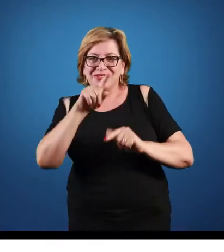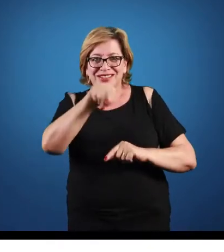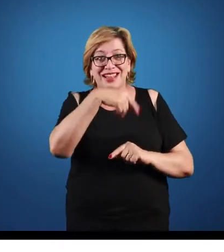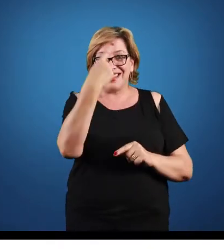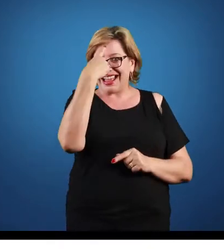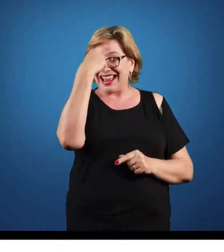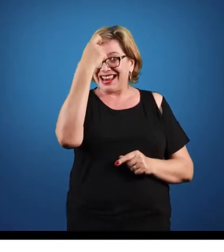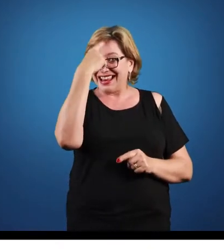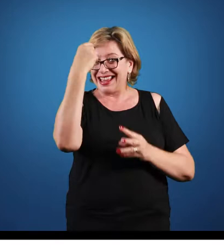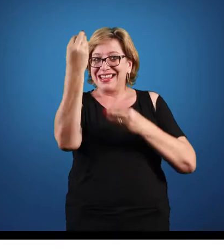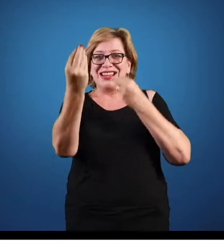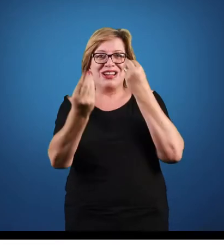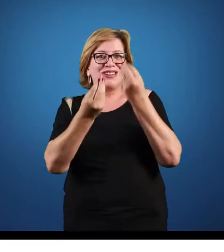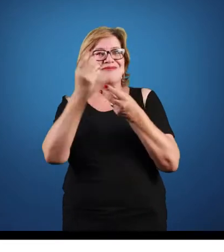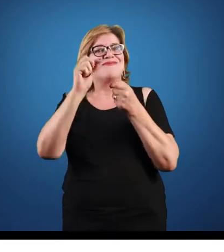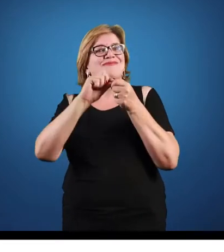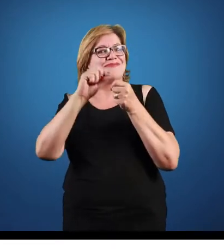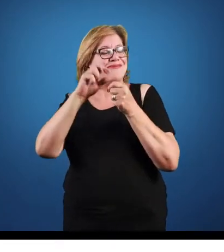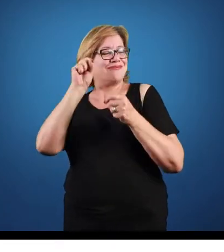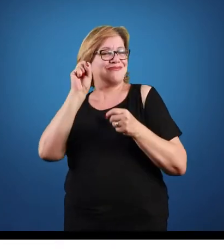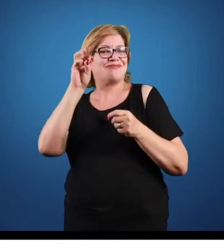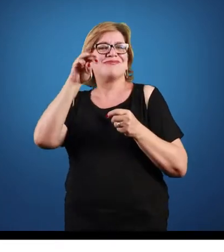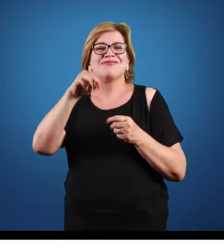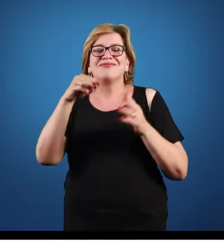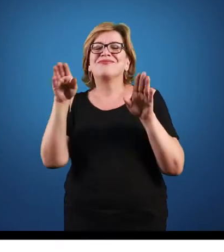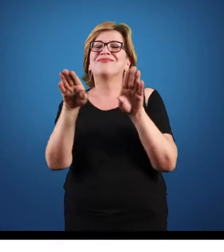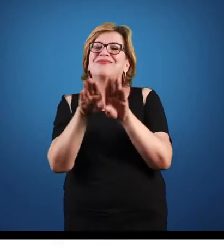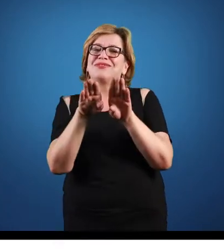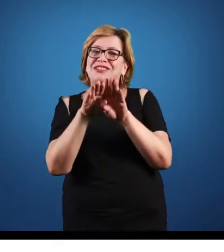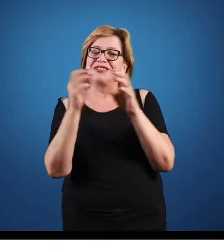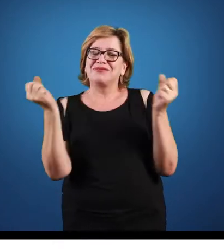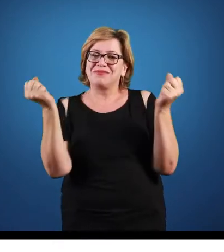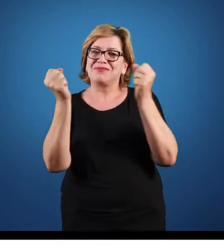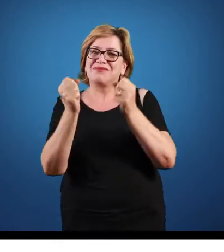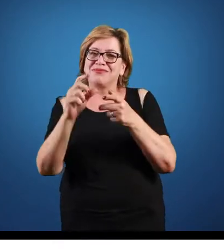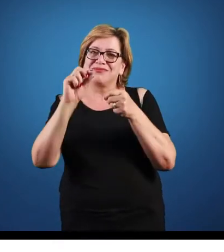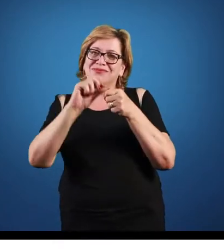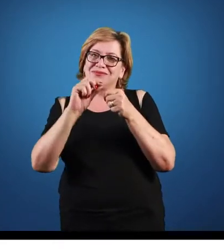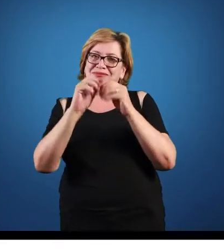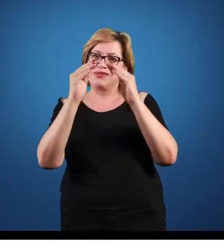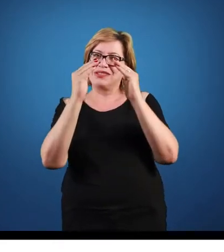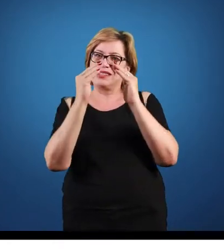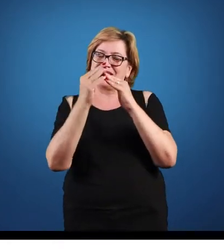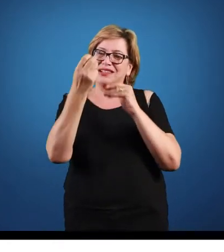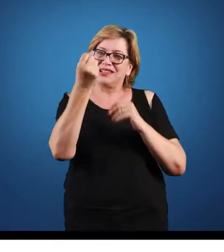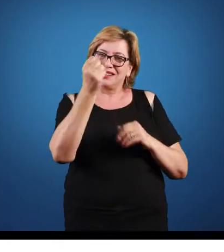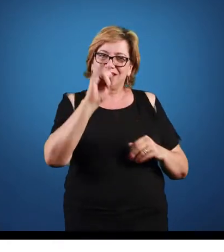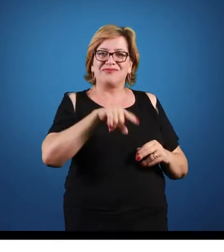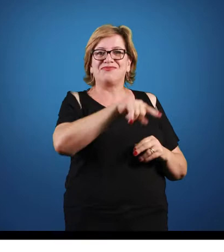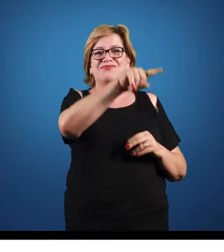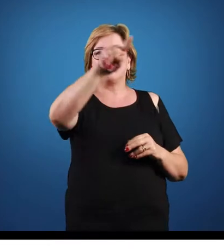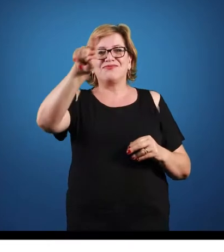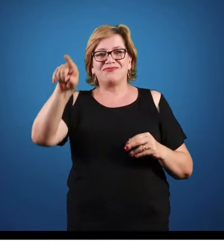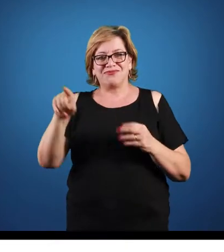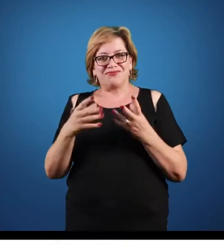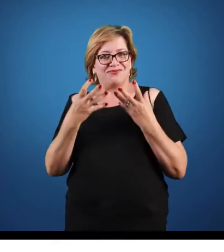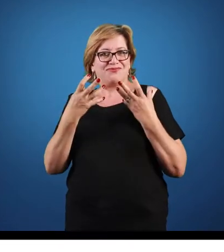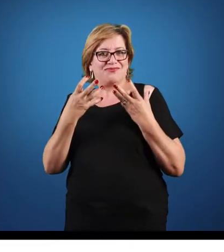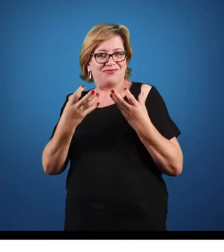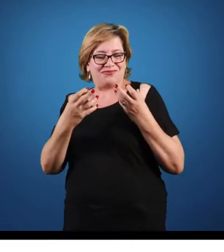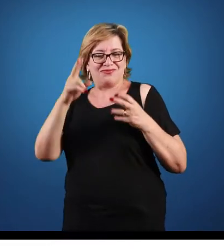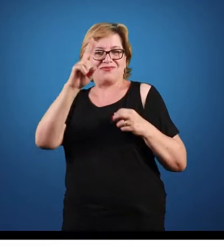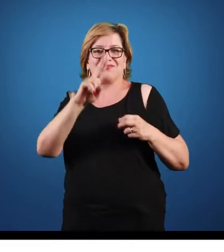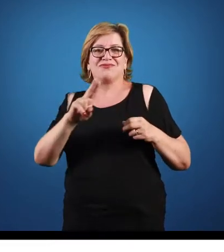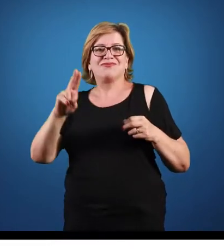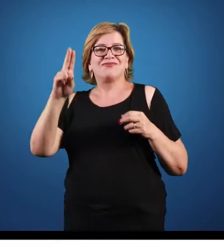idéia de como realmente se faz um stop motion e vão poder inclusive produzir em casa também caso você é é resolveu